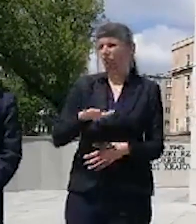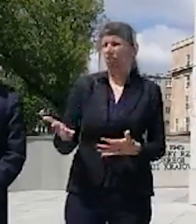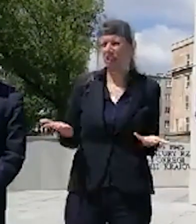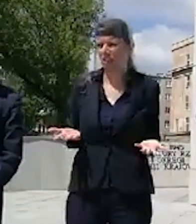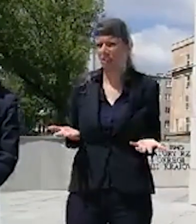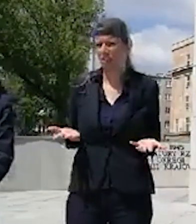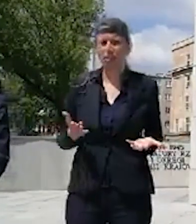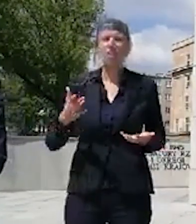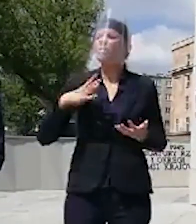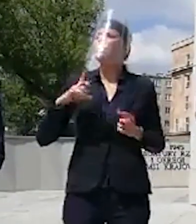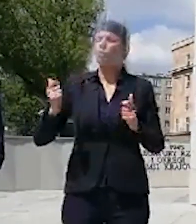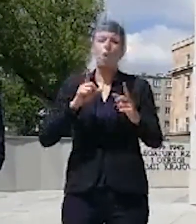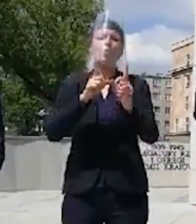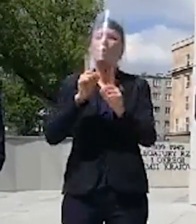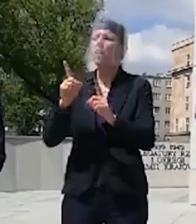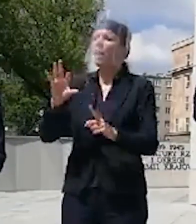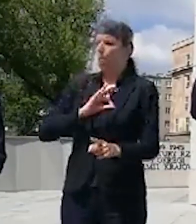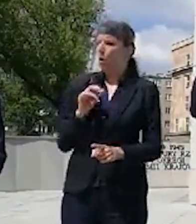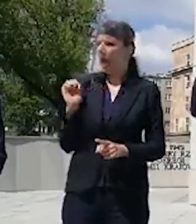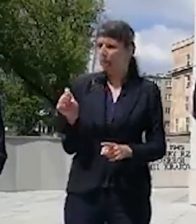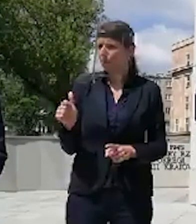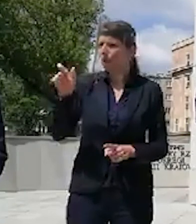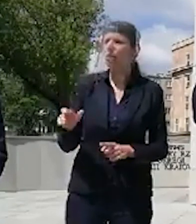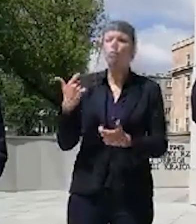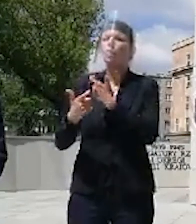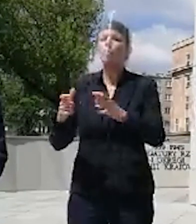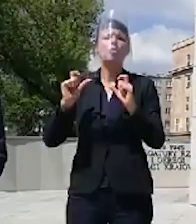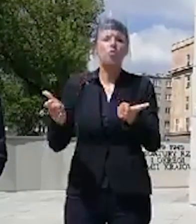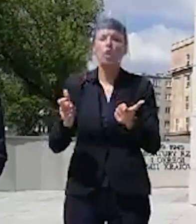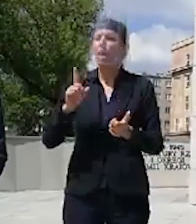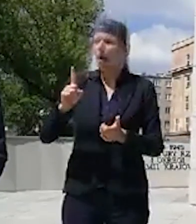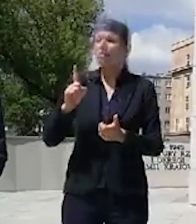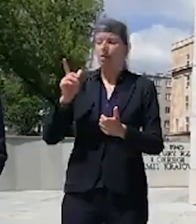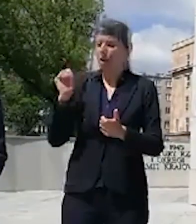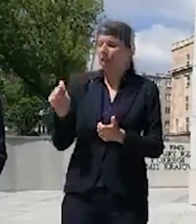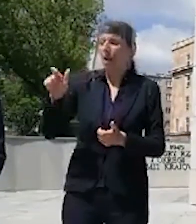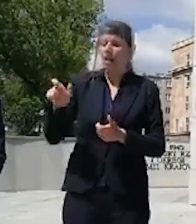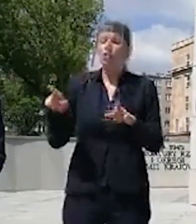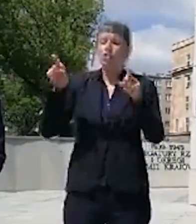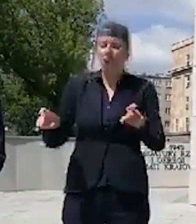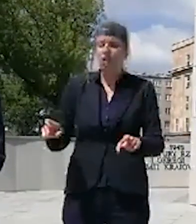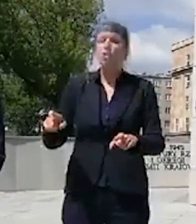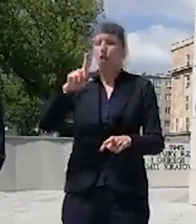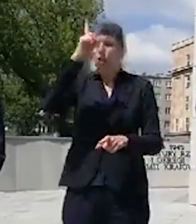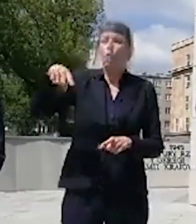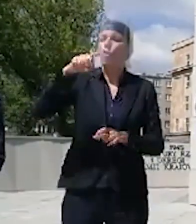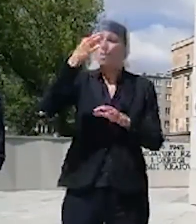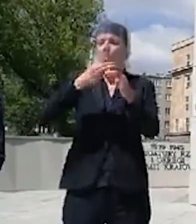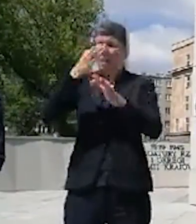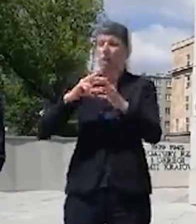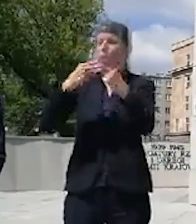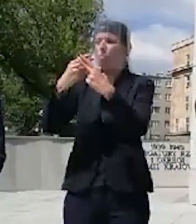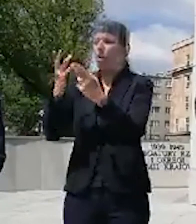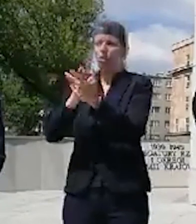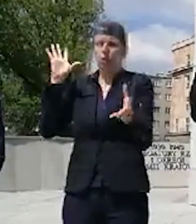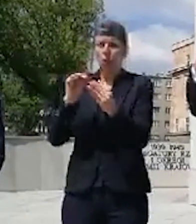co my robimy. Moi eksperci siedzą i odpowiadają na, do tej pory opowiedzi na 10 tysięcy maili, które napłynęły od początku kryzysu, od